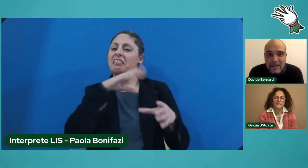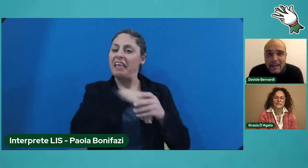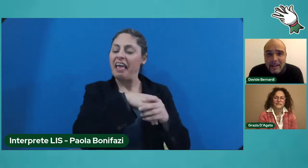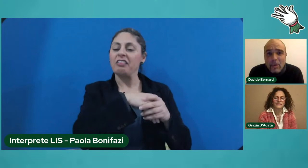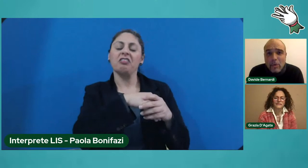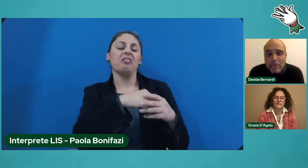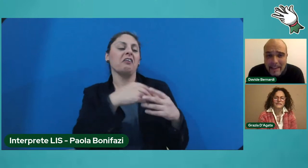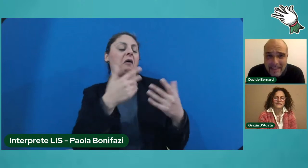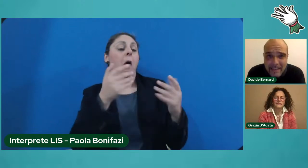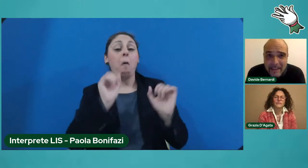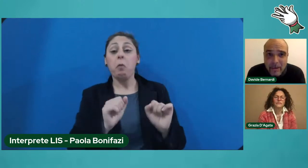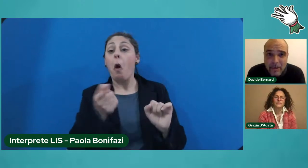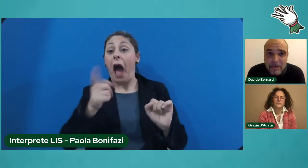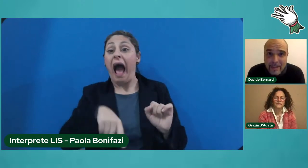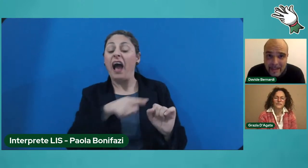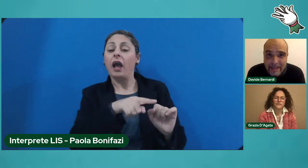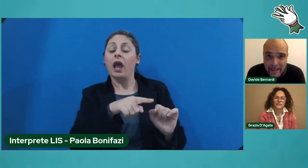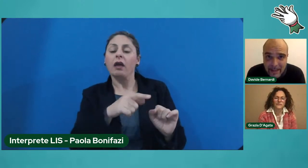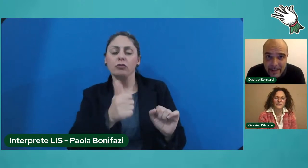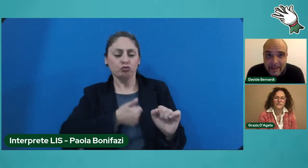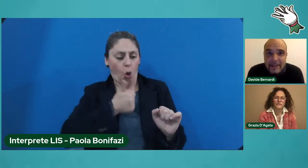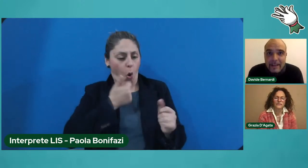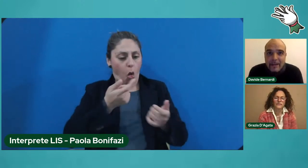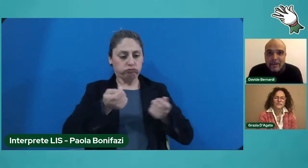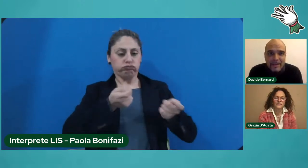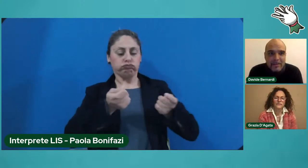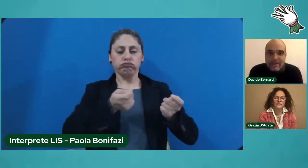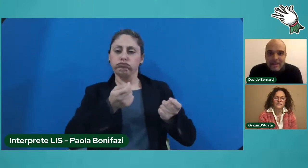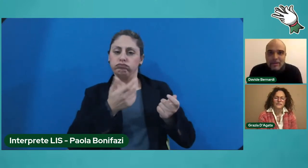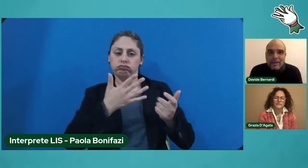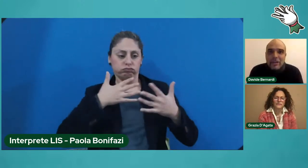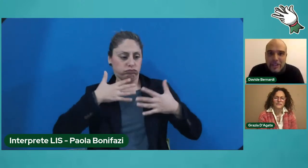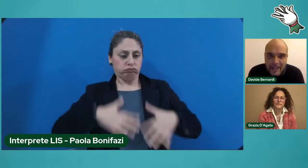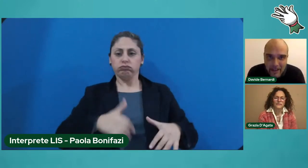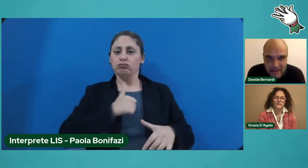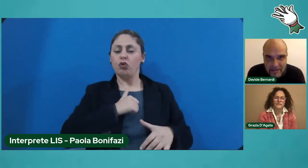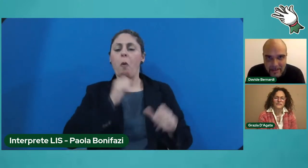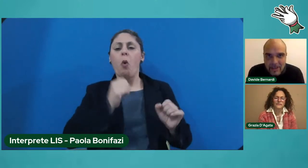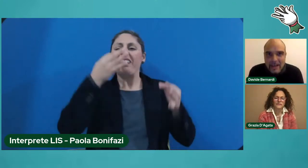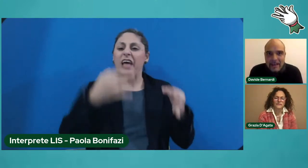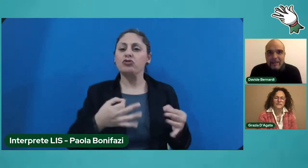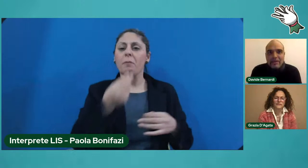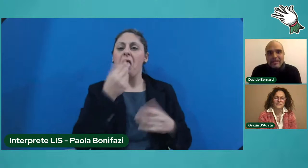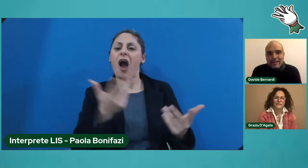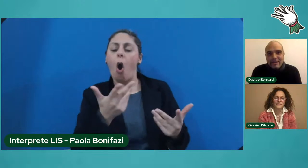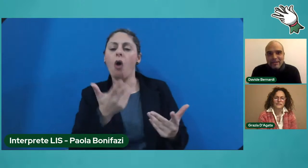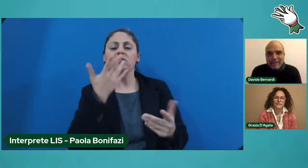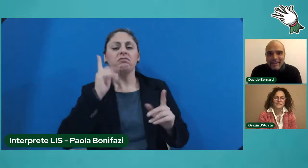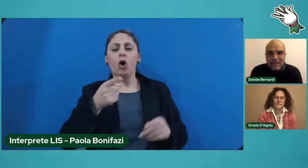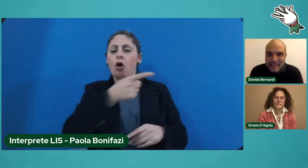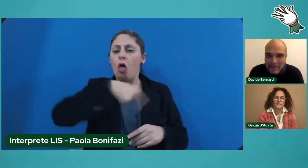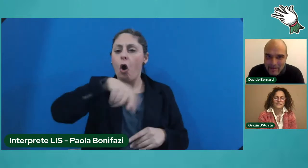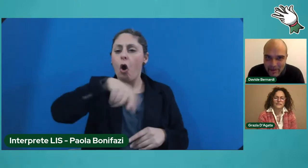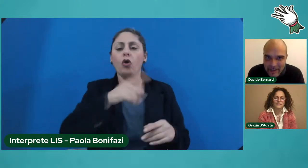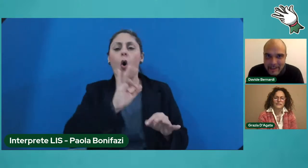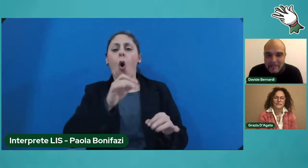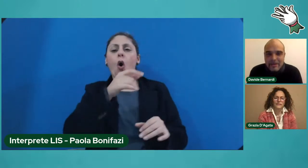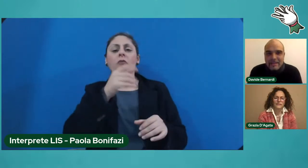anche occuparsi di loro stessi. Quindi possano decidere cosa mangiare, possano fare i turni per pulire,